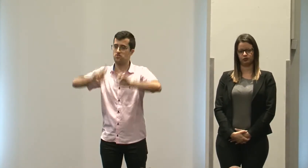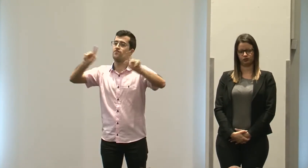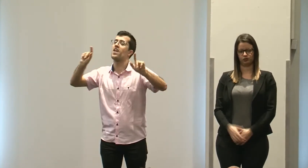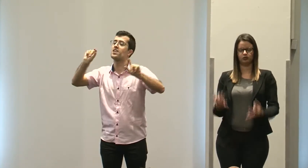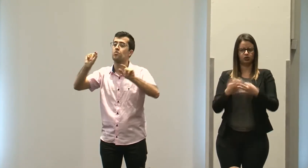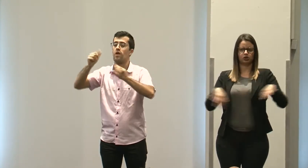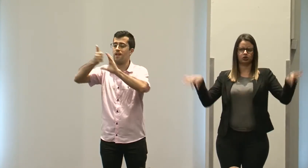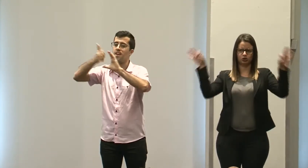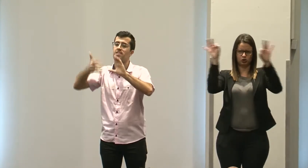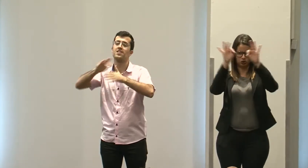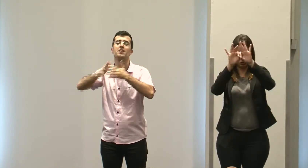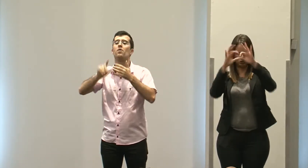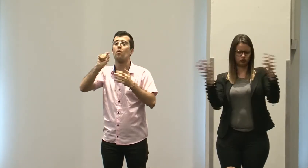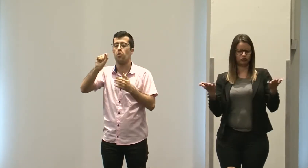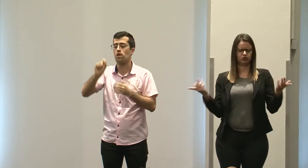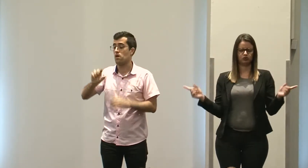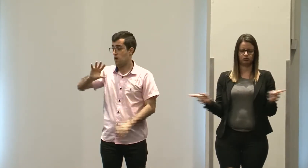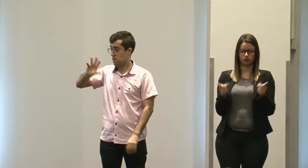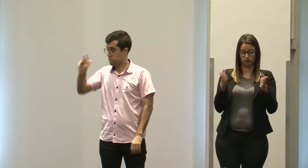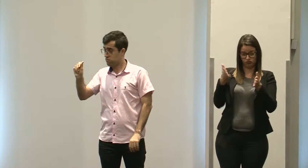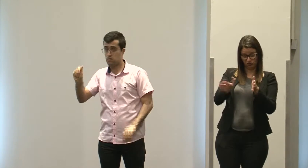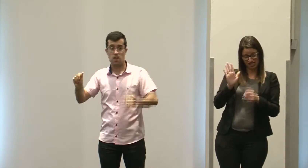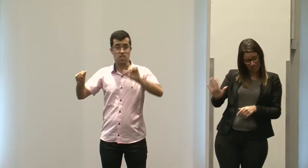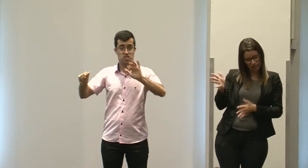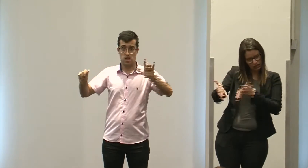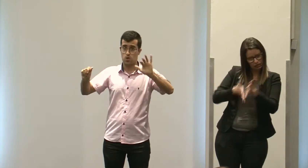sua configuração de mãos.